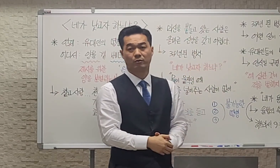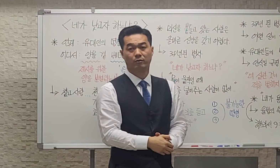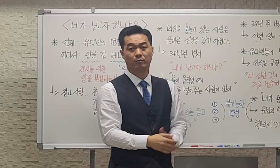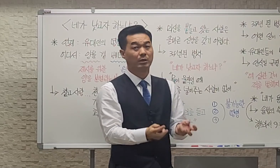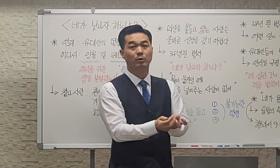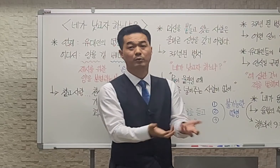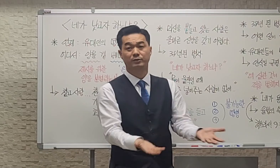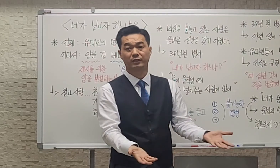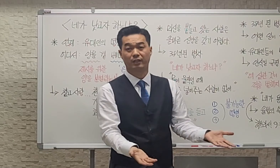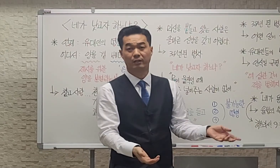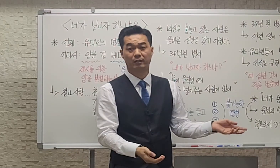방법이 없으니까